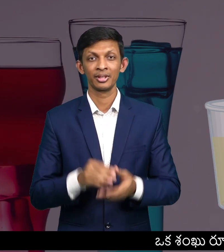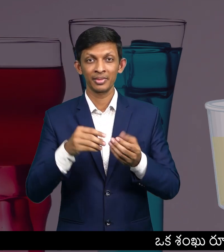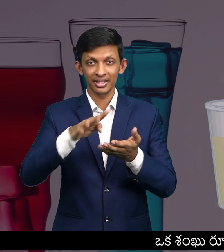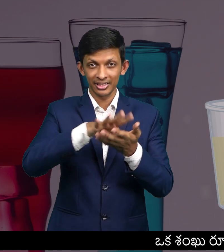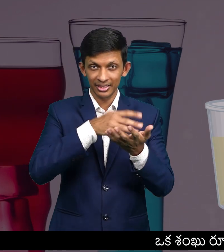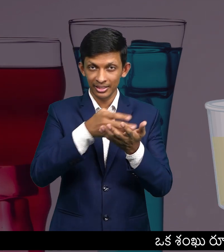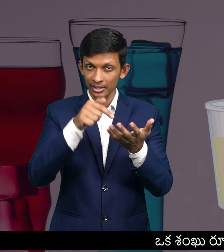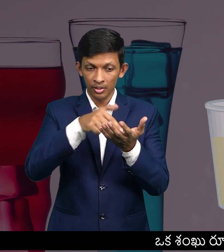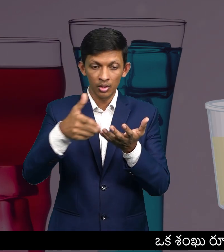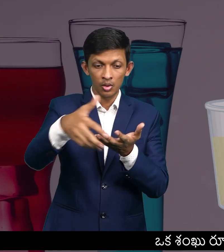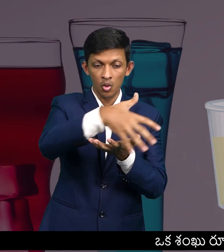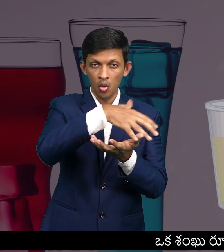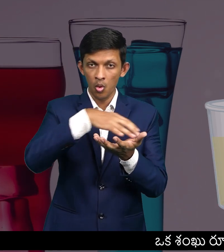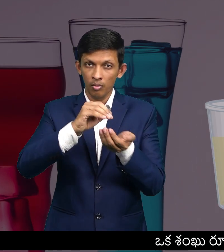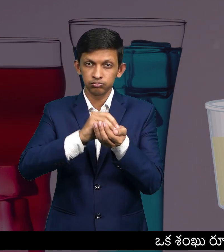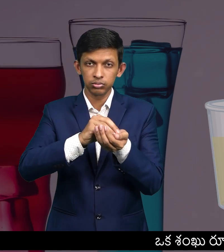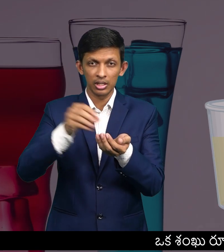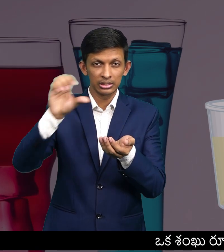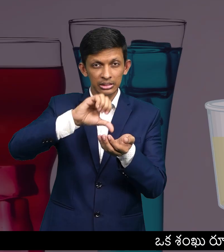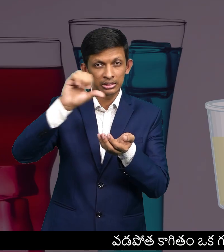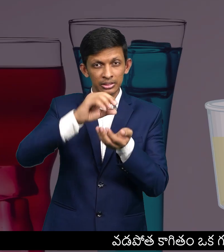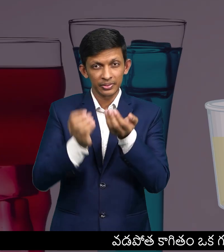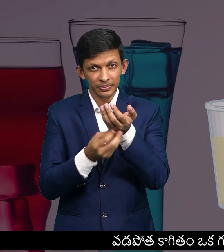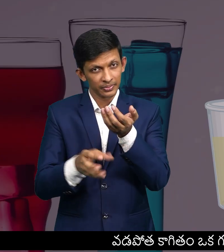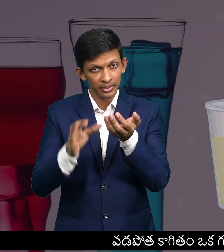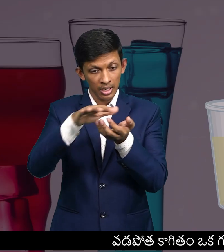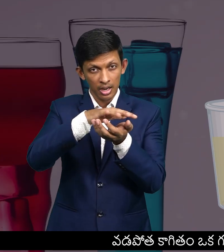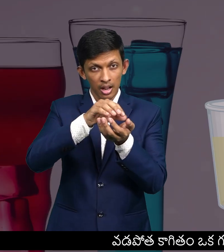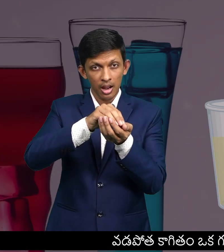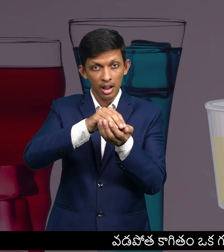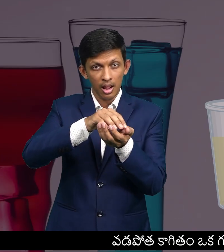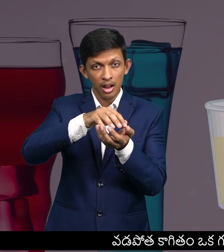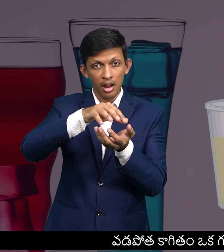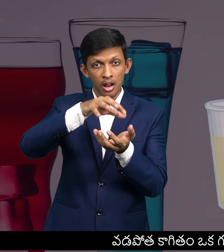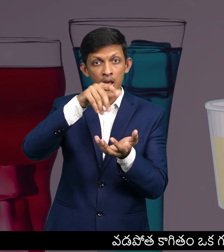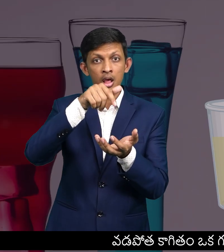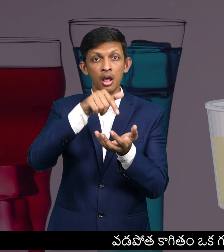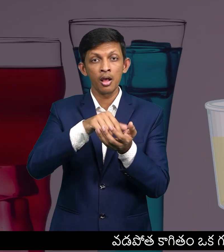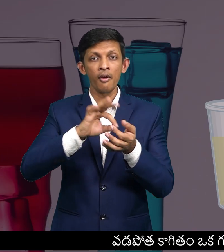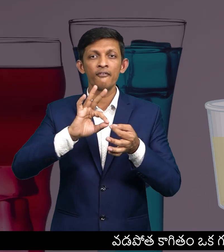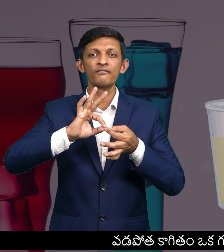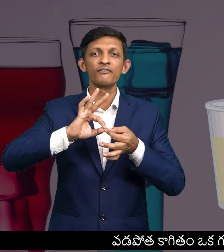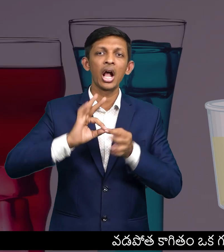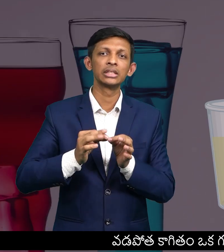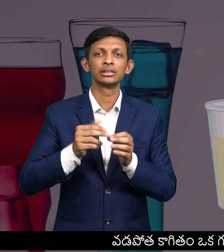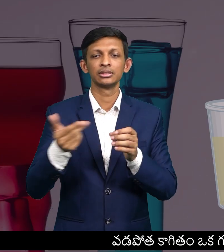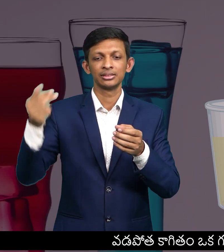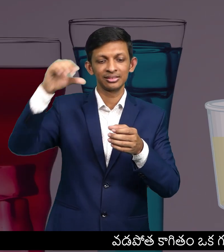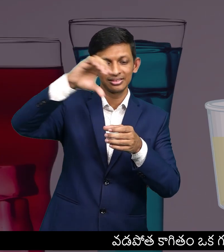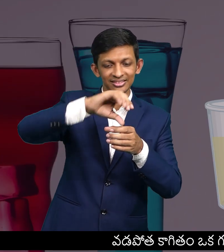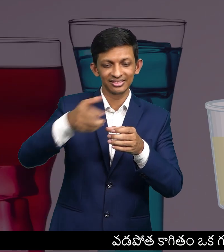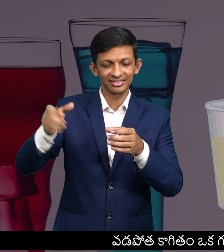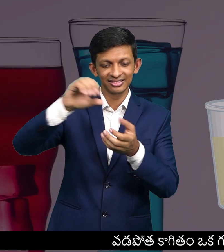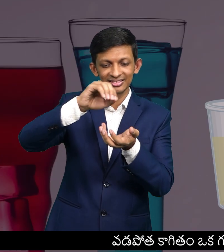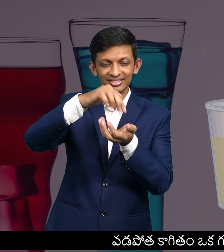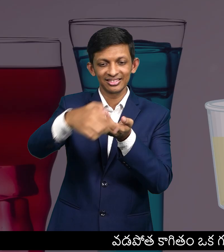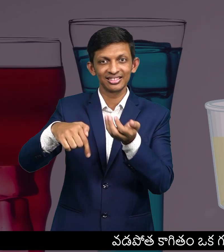ఒక శంకు రూపంలో మడతపెట్టిన వడపోత కాగితం ఒక గరాటుపై అమర్చబడుతుంది.